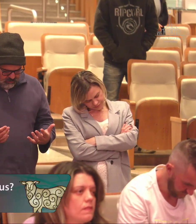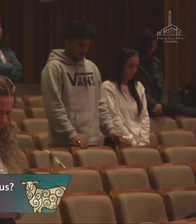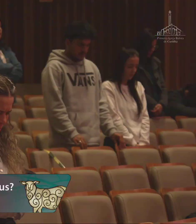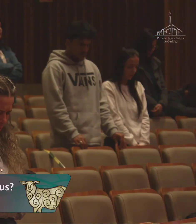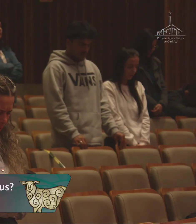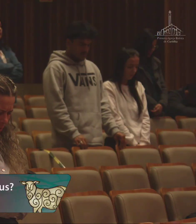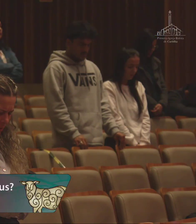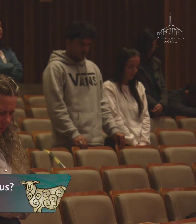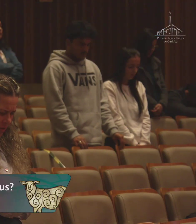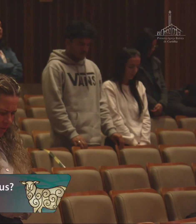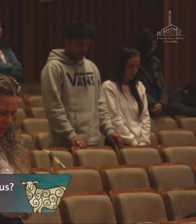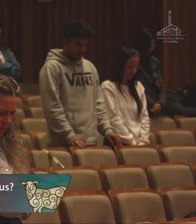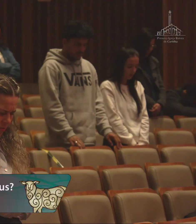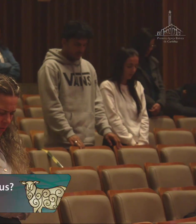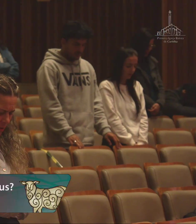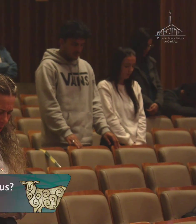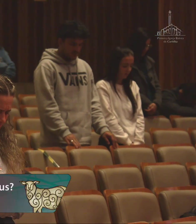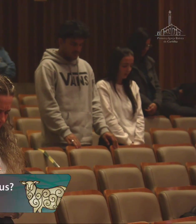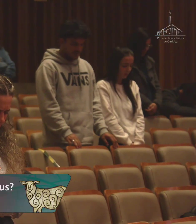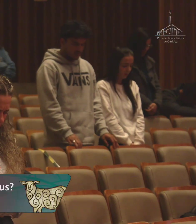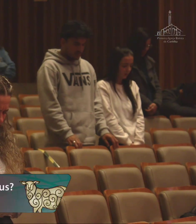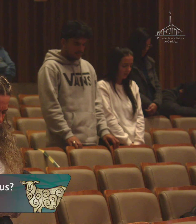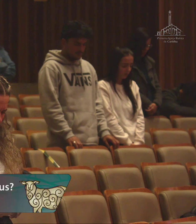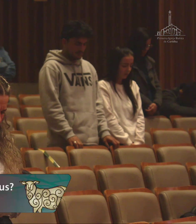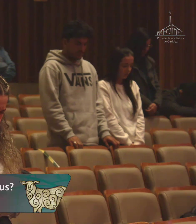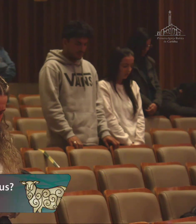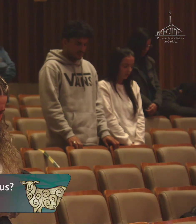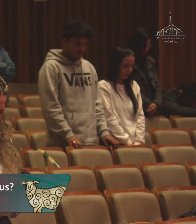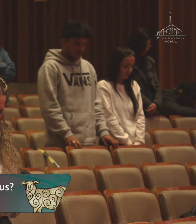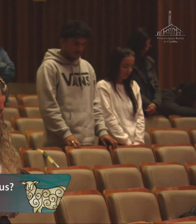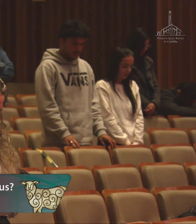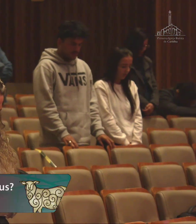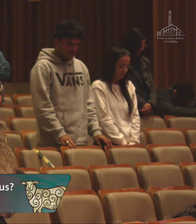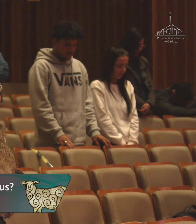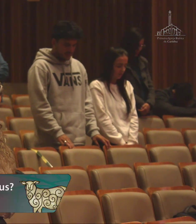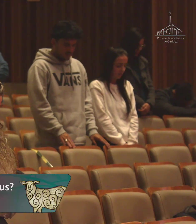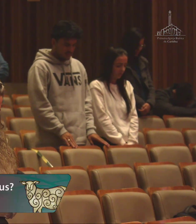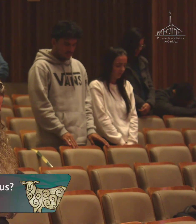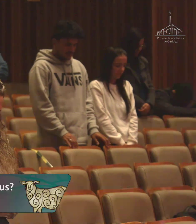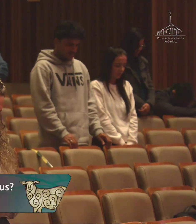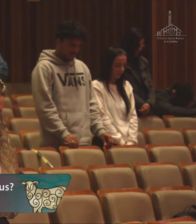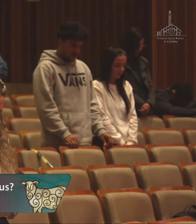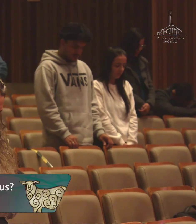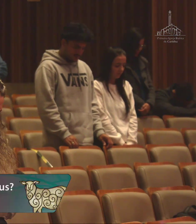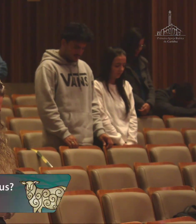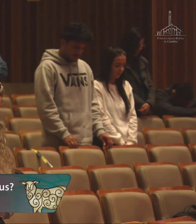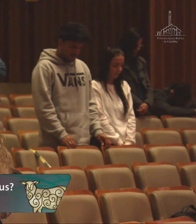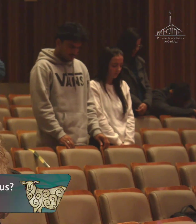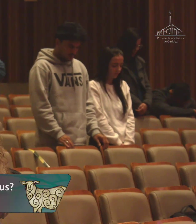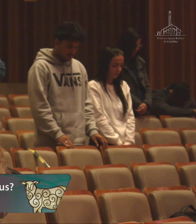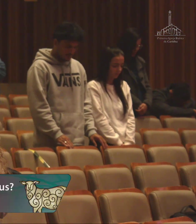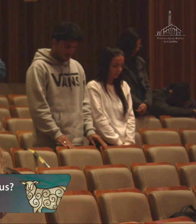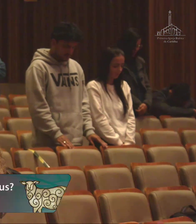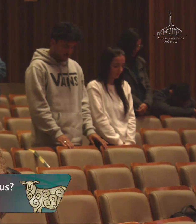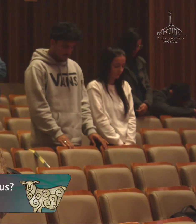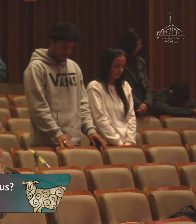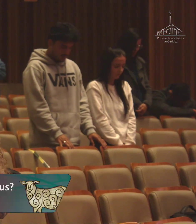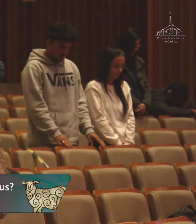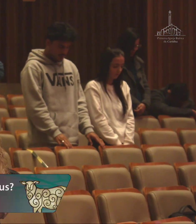merecimento, a sua própria ideia do que as pessoas vão falar sobre mim, né? Tudo isso eu tive que entregar.